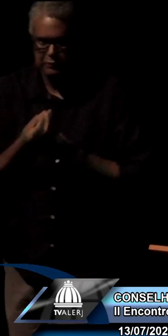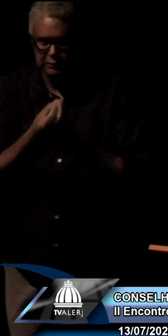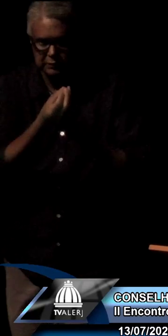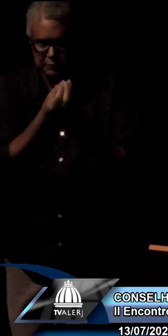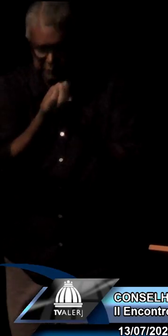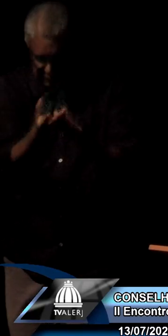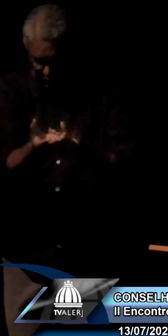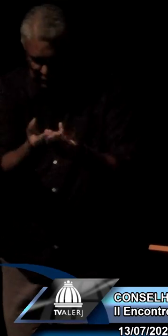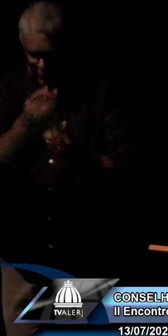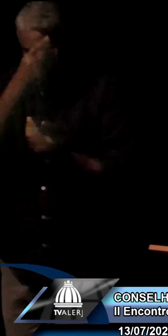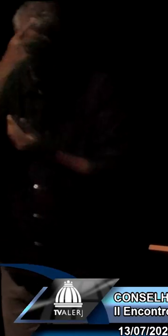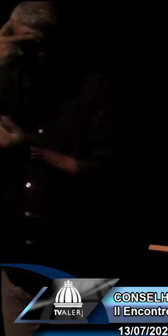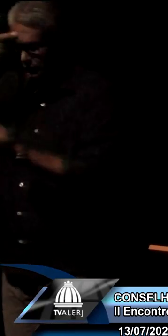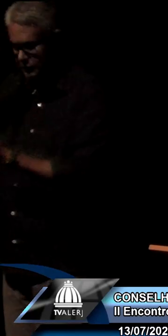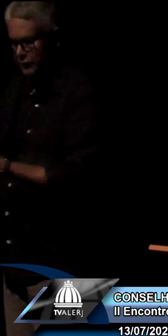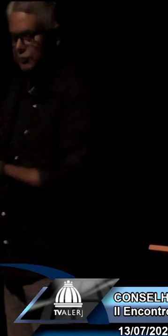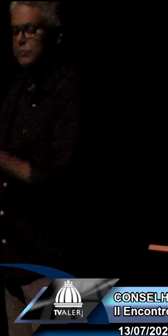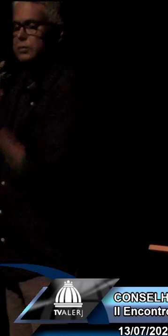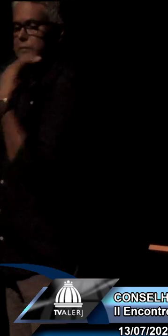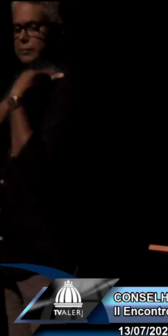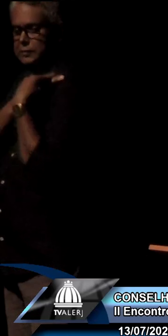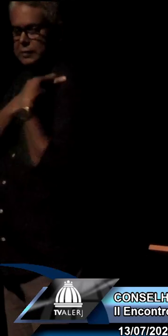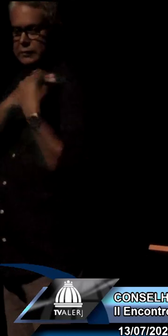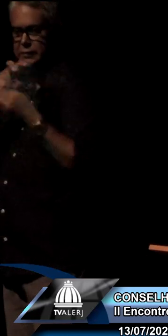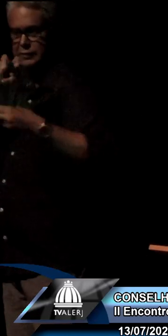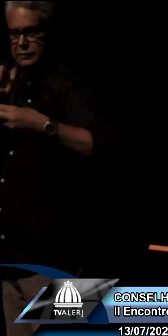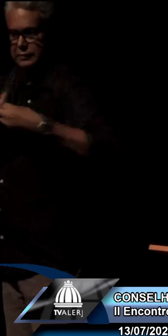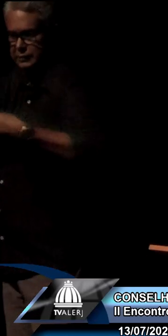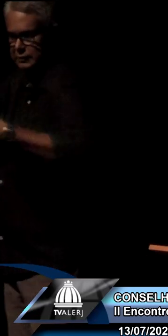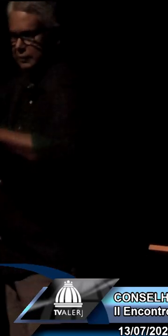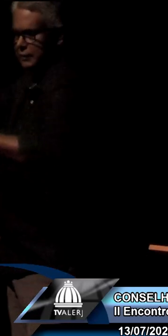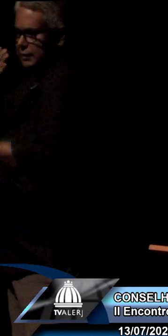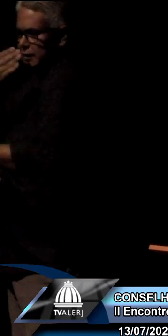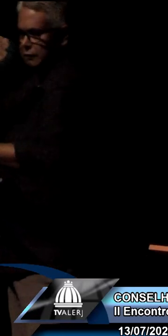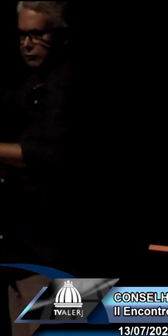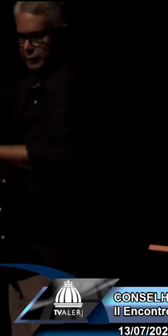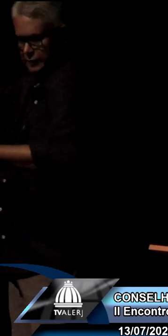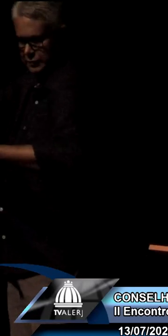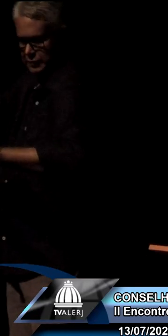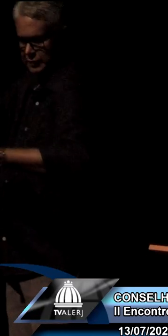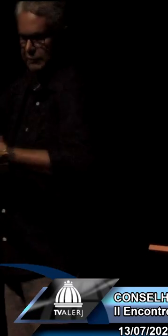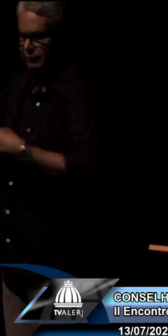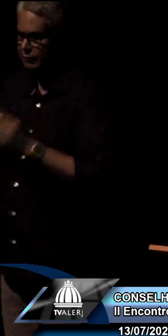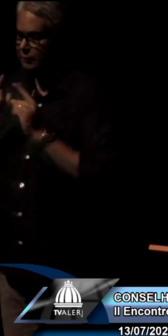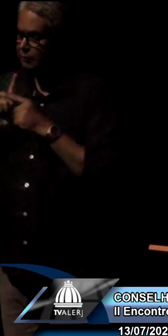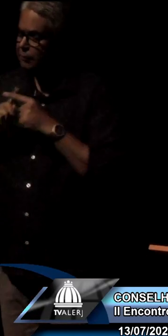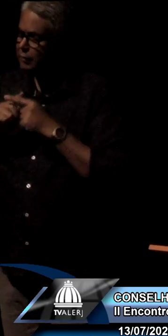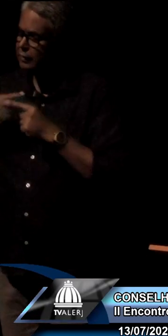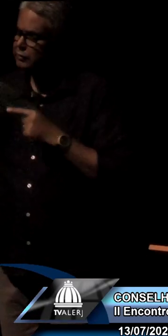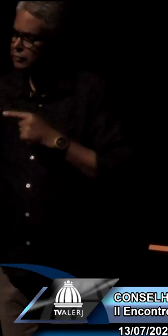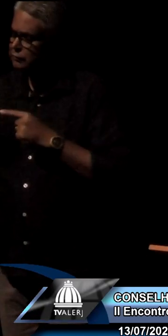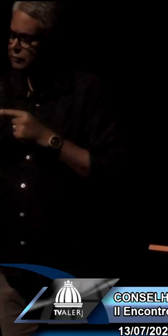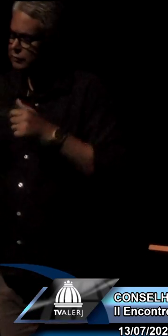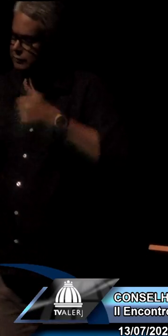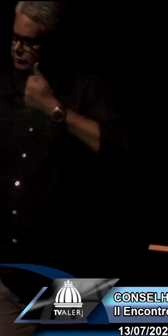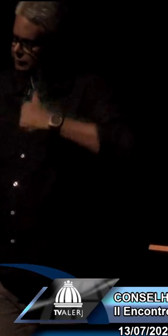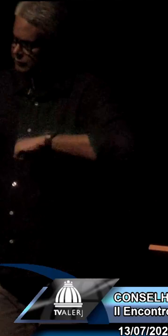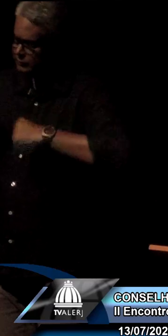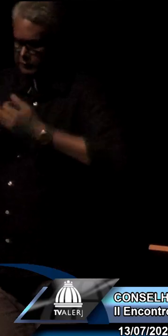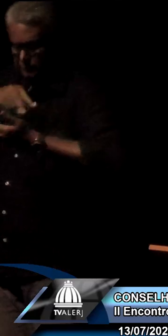na lateral ou aqui na parte da frente porque daí nós vamos ler as perguntas para as pessoas responderem